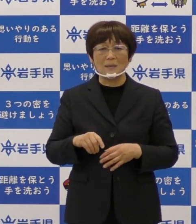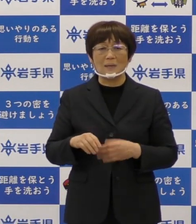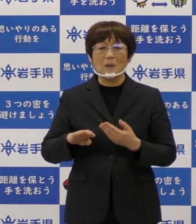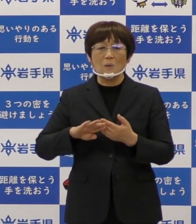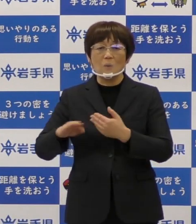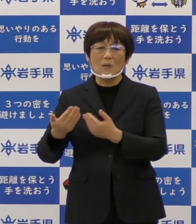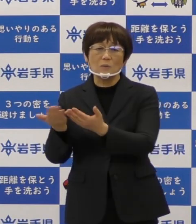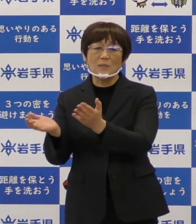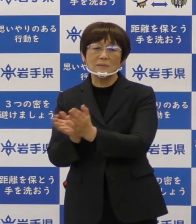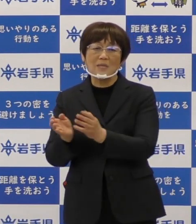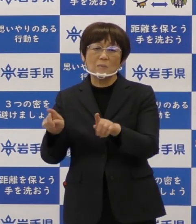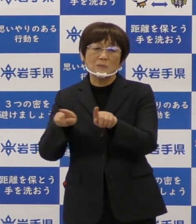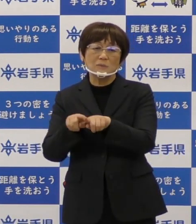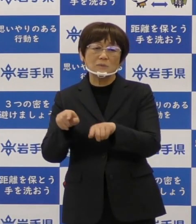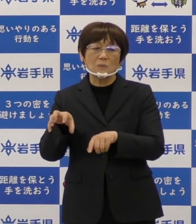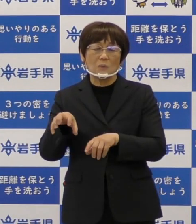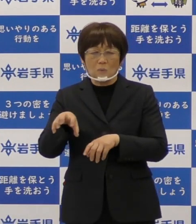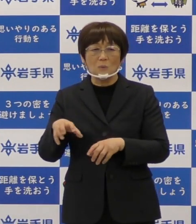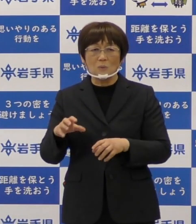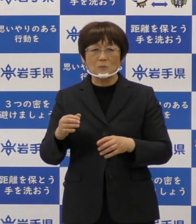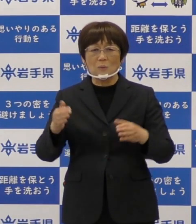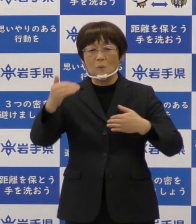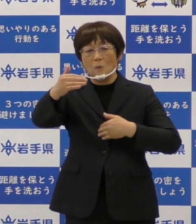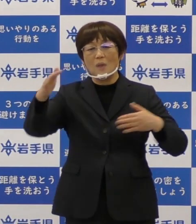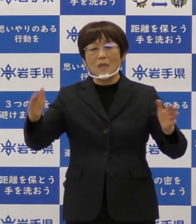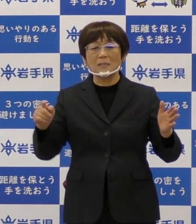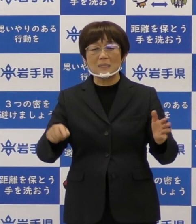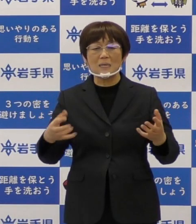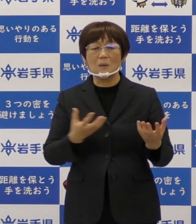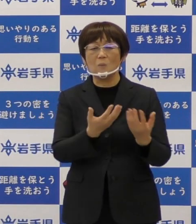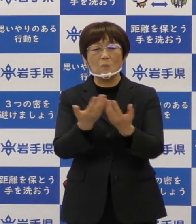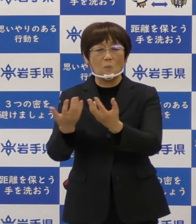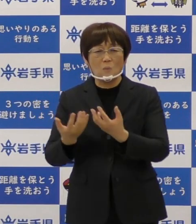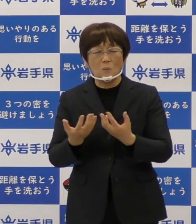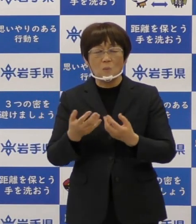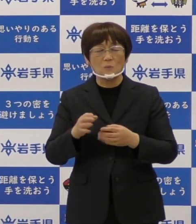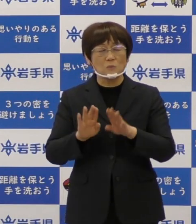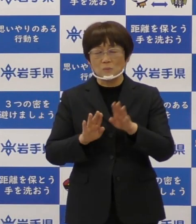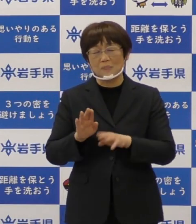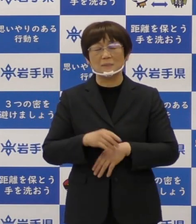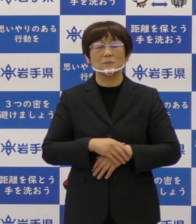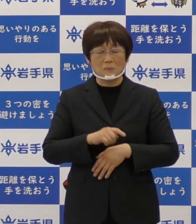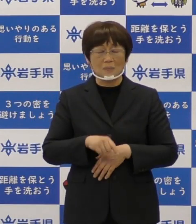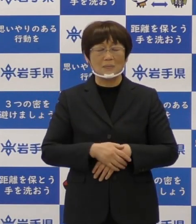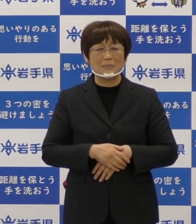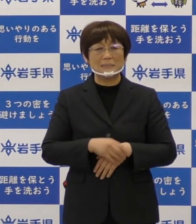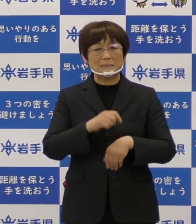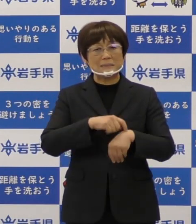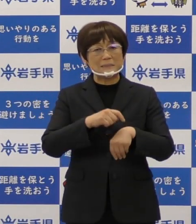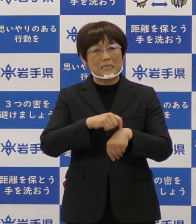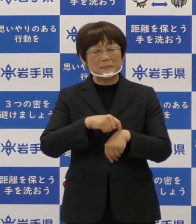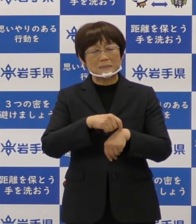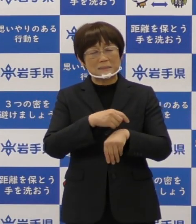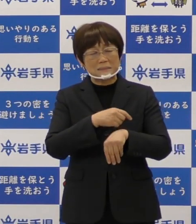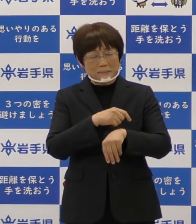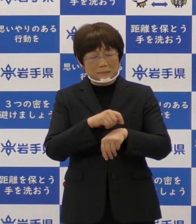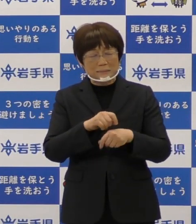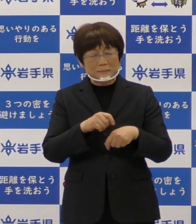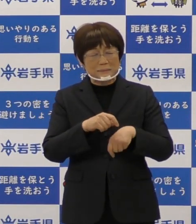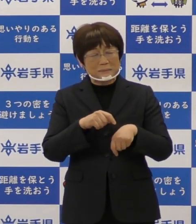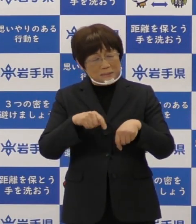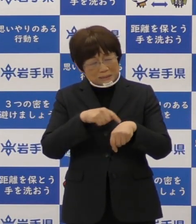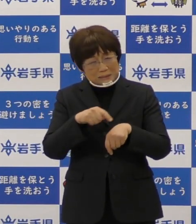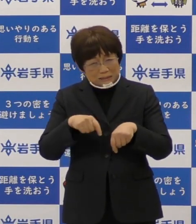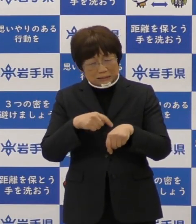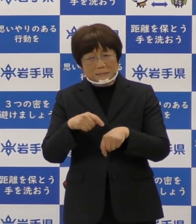庭や職場などいつも近くにいる人以外との飲食の場合、時間の経過に伴い至近距離